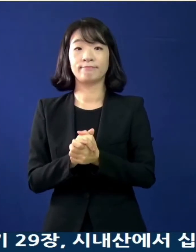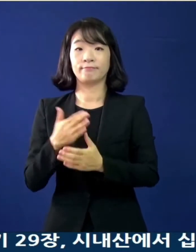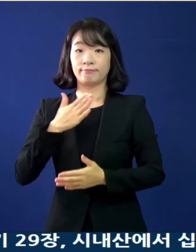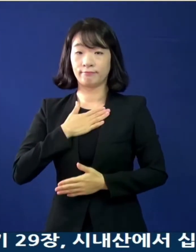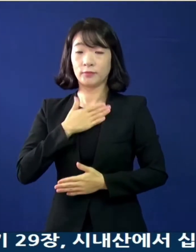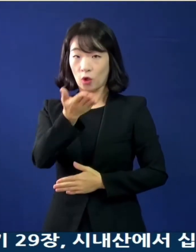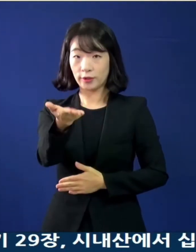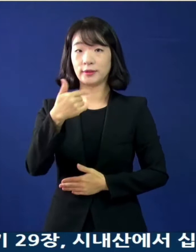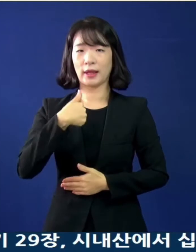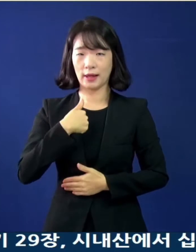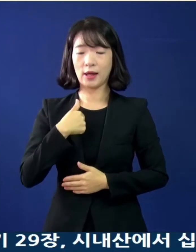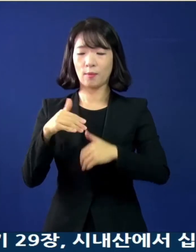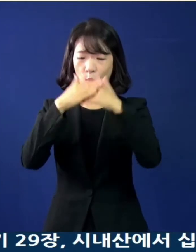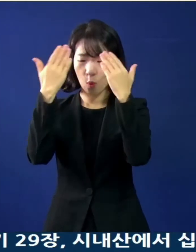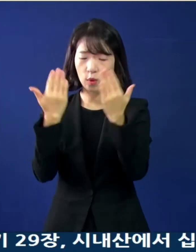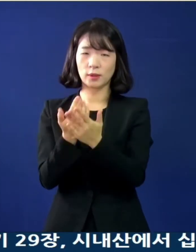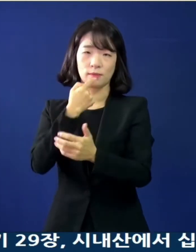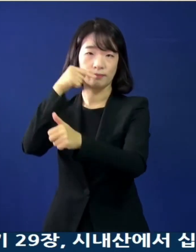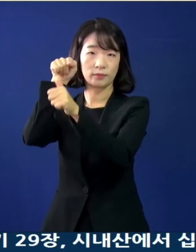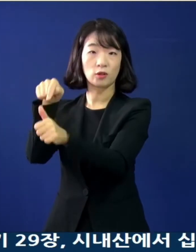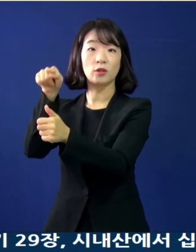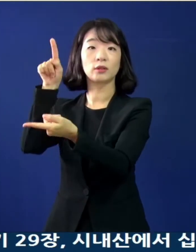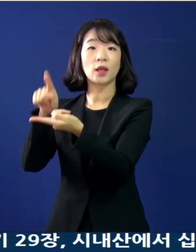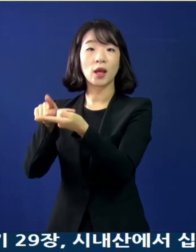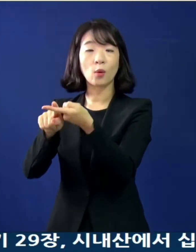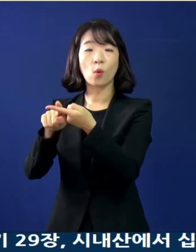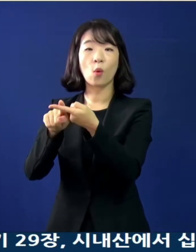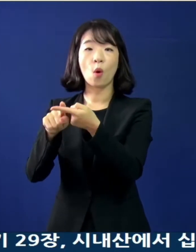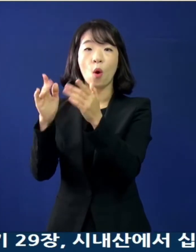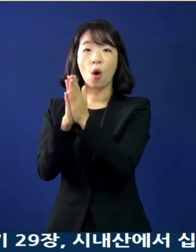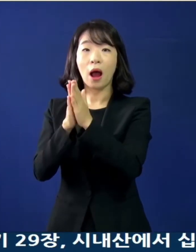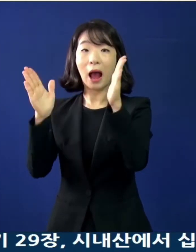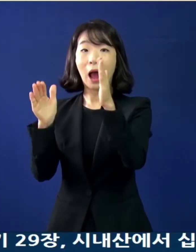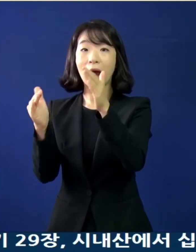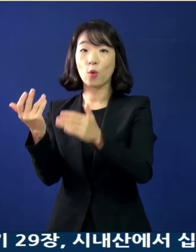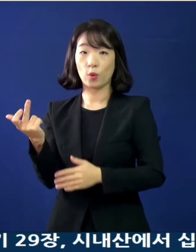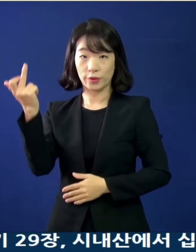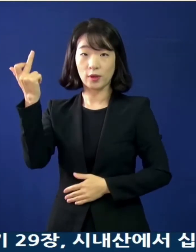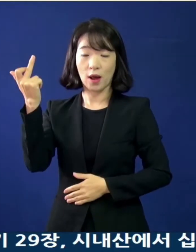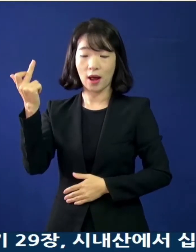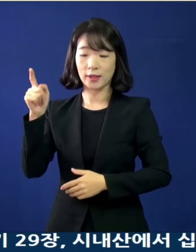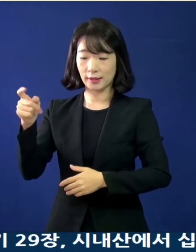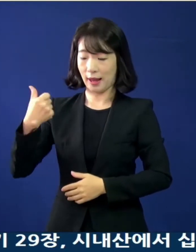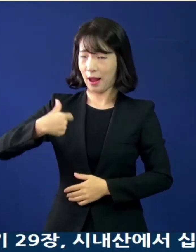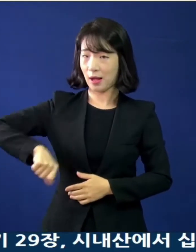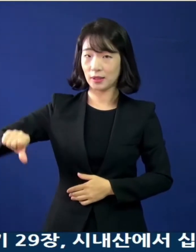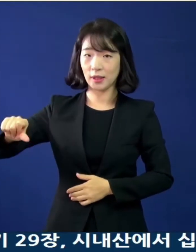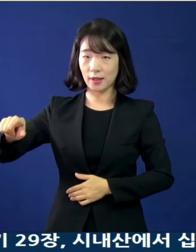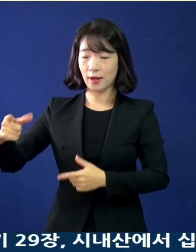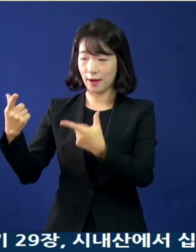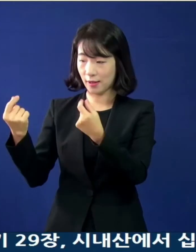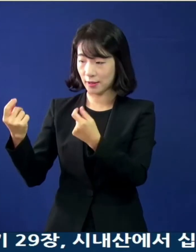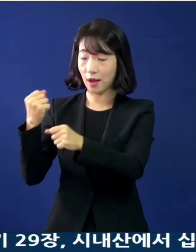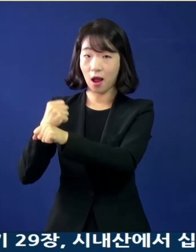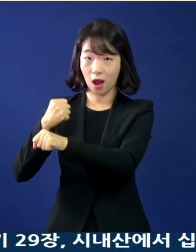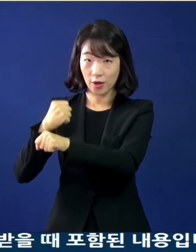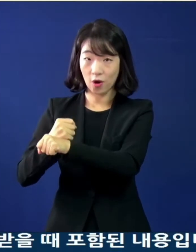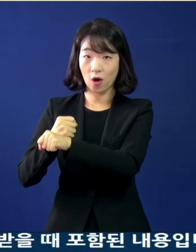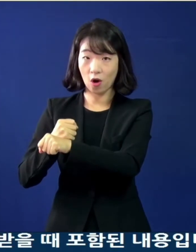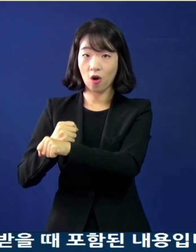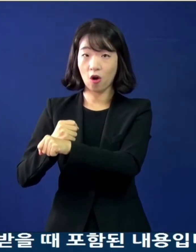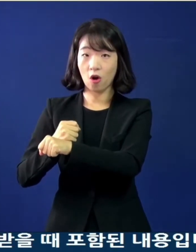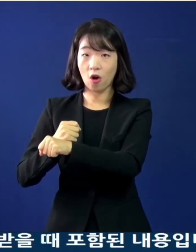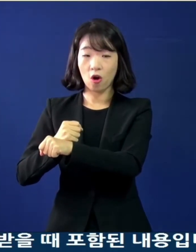내가 내게 한 모든 명령대로 아론과 그의 아들들에게 그같이 하여 며칠 동안